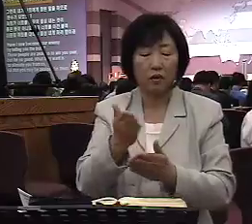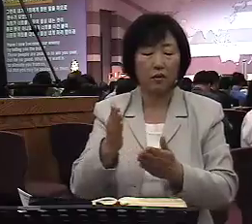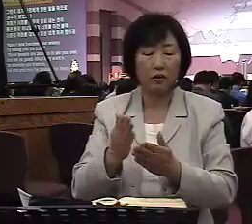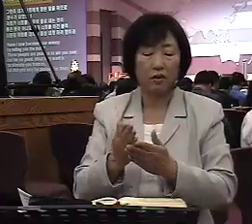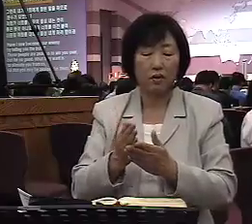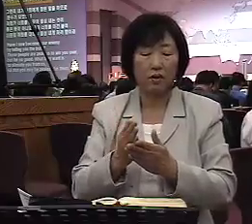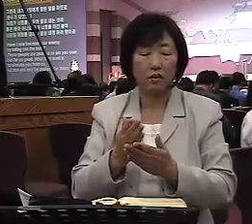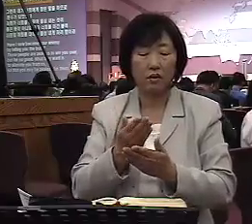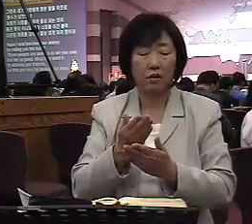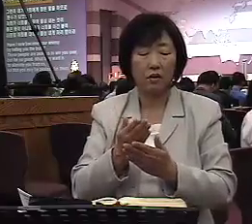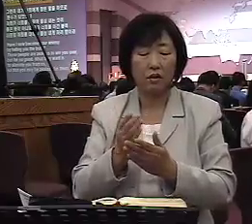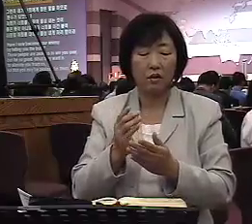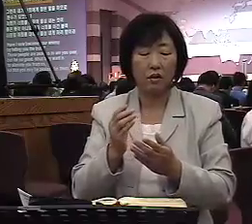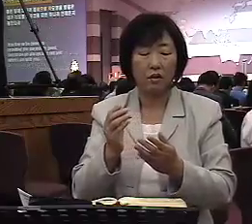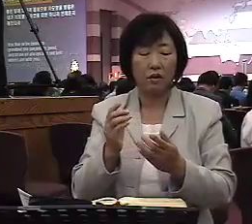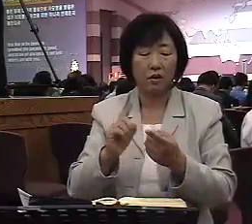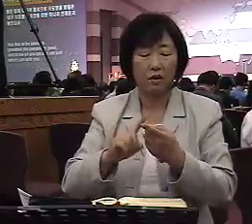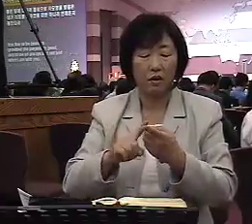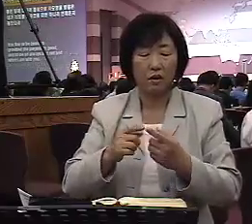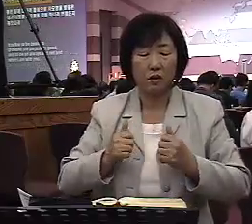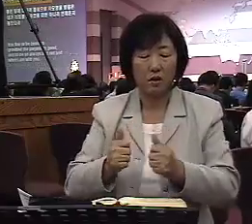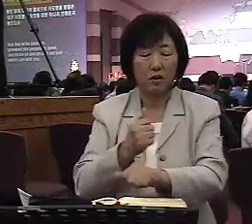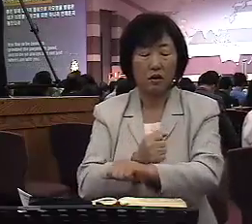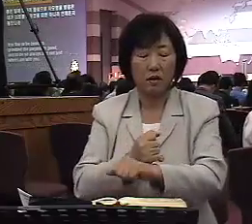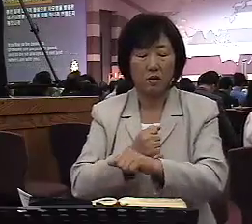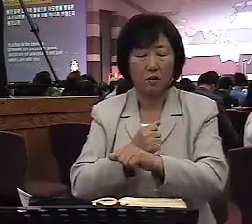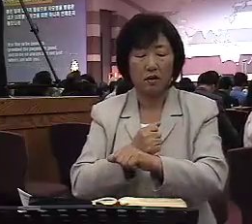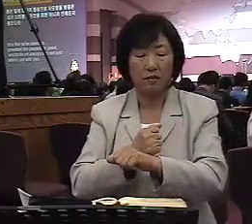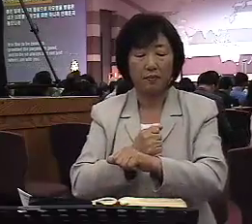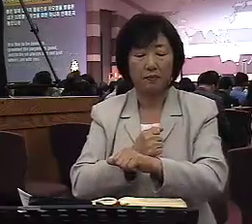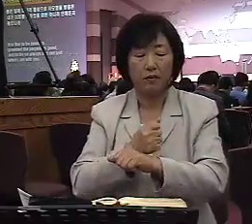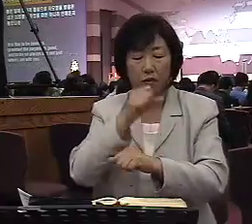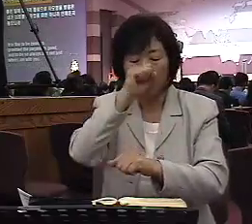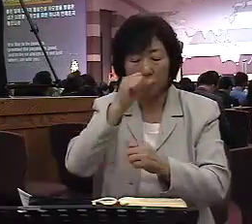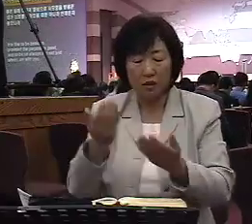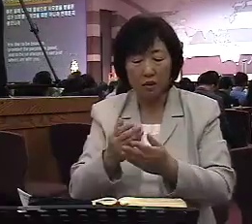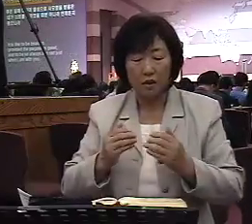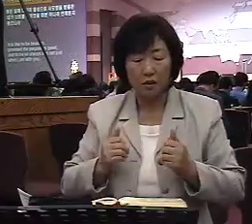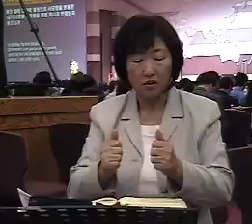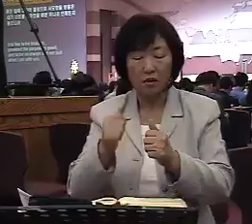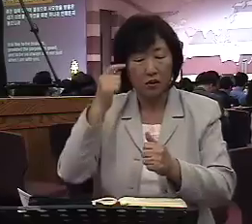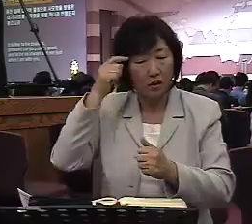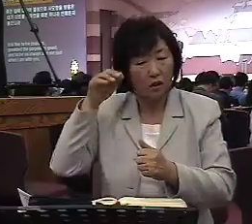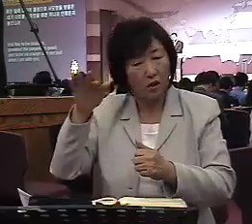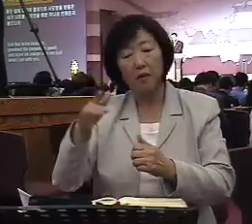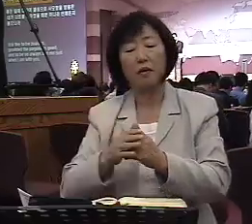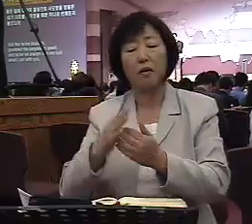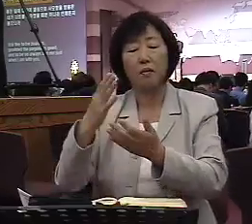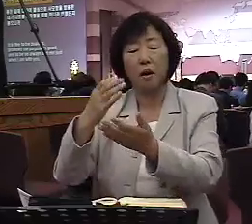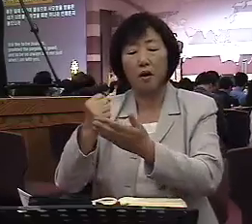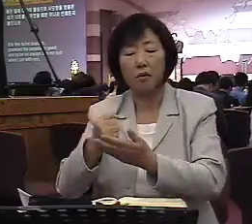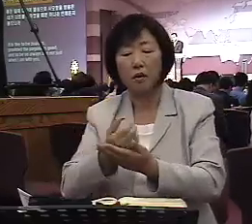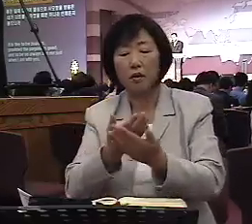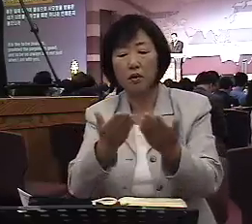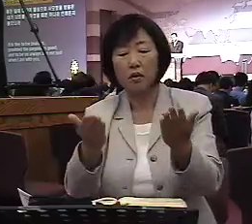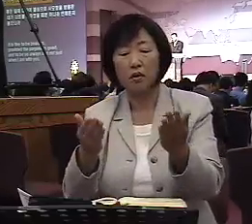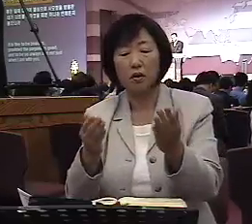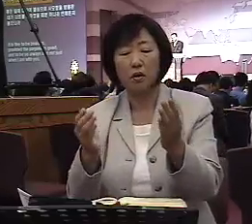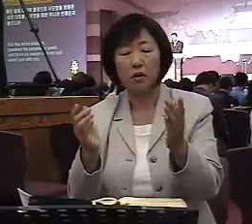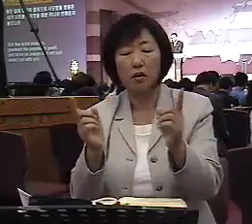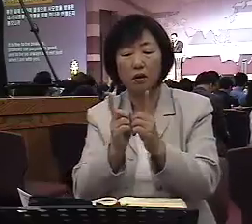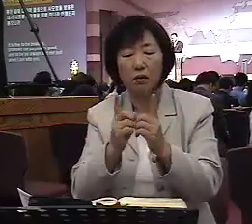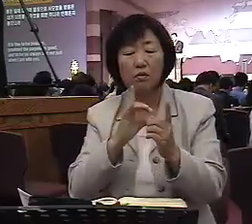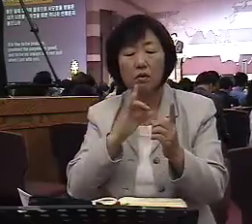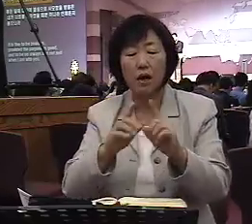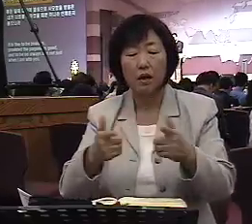저희를 대하여 열심내게 하려 함이라. 좋은 일에 대하여 열심으로 사모함을 받으면 내가 너희를 대하였을